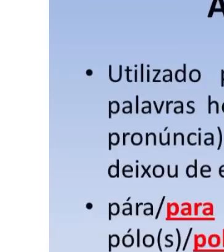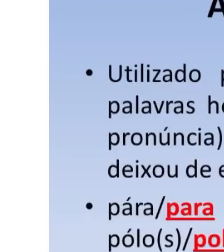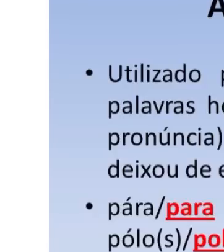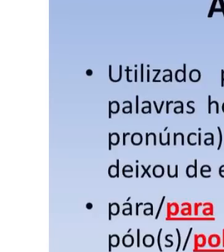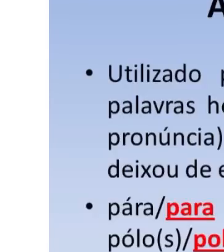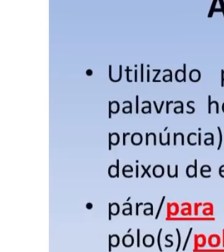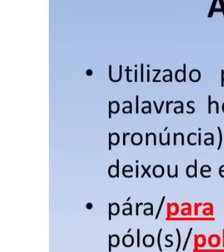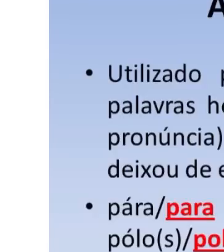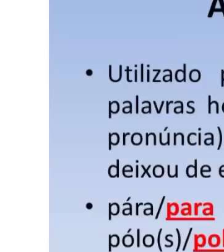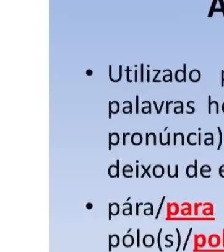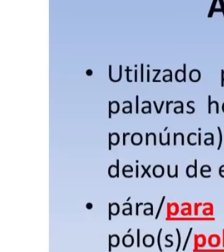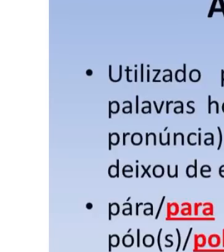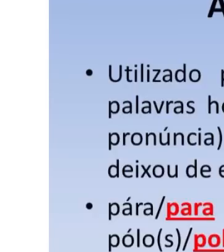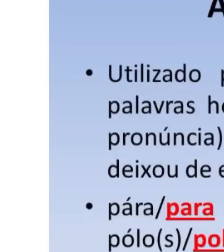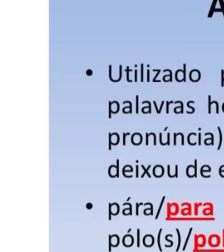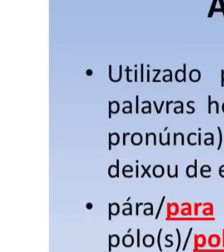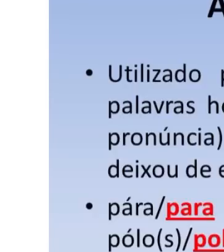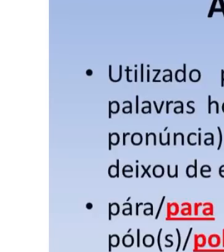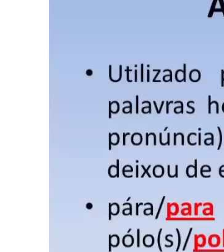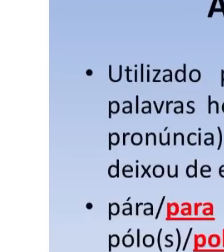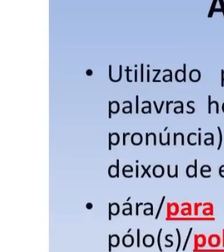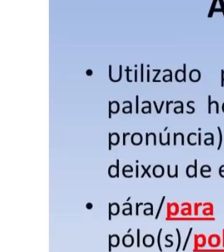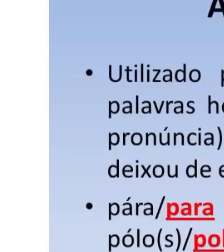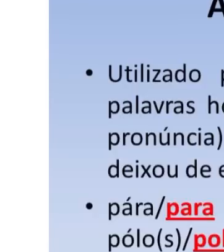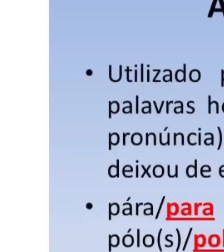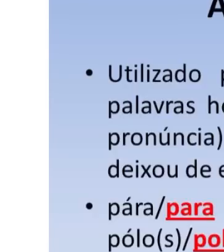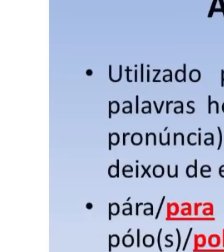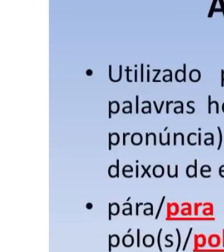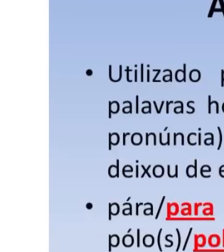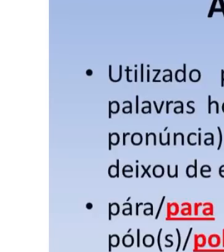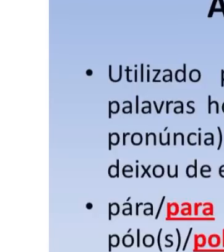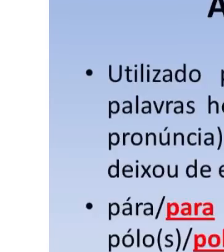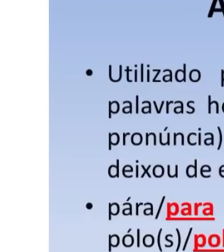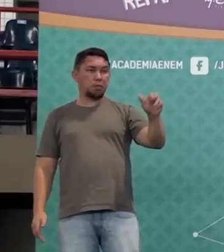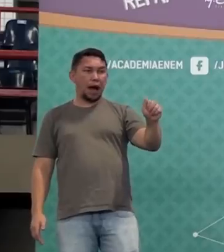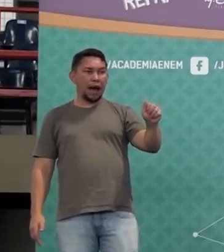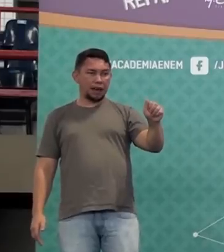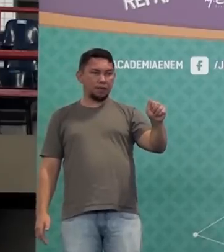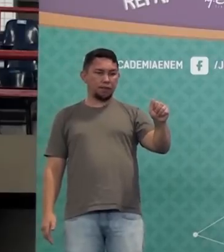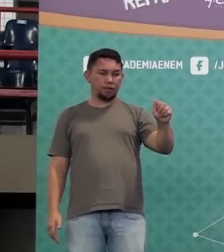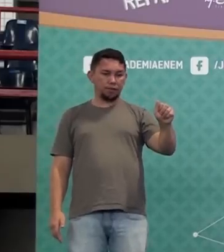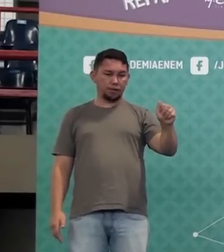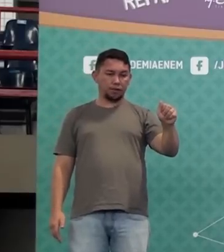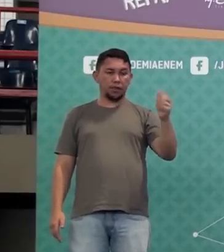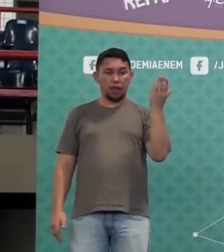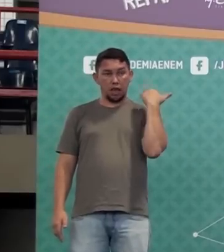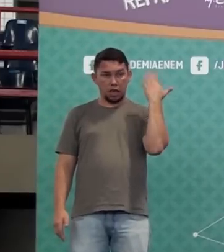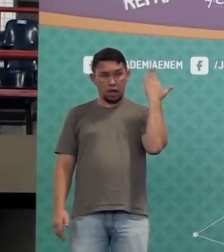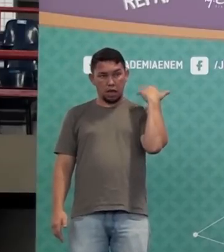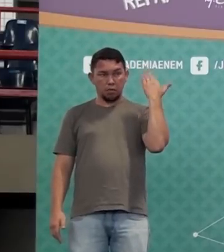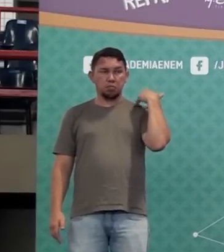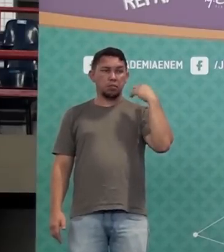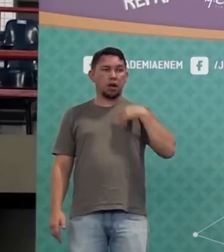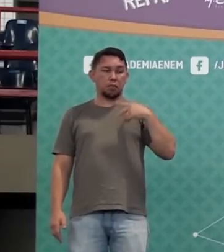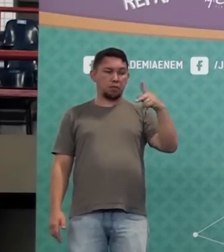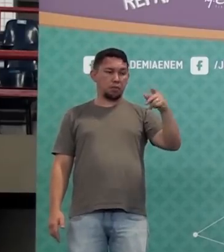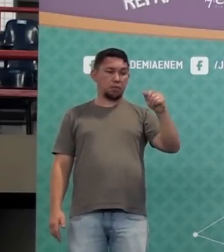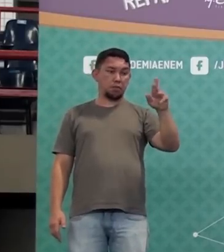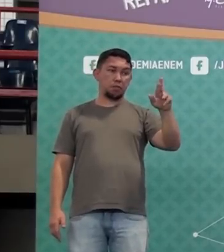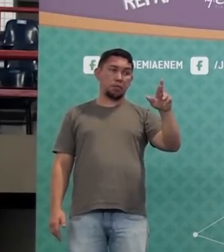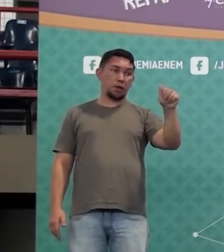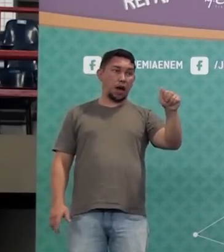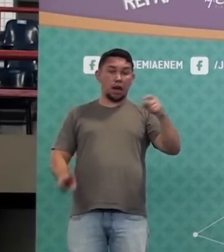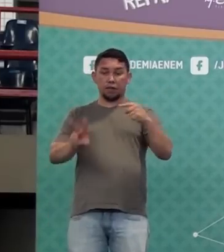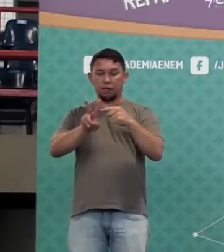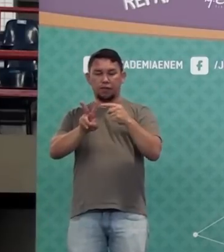existir nos seguintes casos. Por exemplo, o para, que eu já dei o exemplo. Antes, o para, quando era